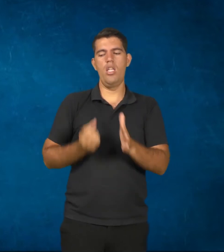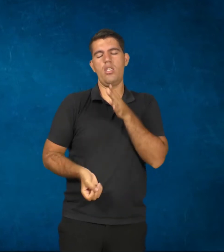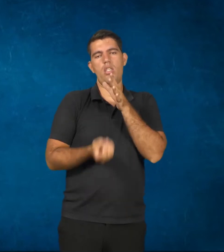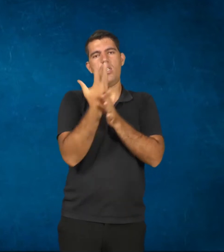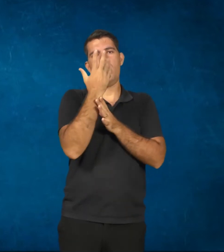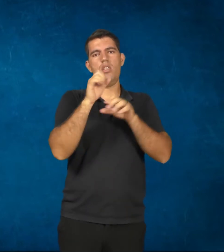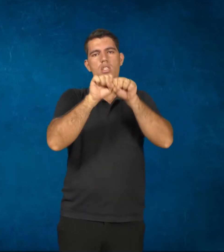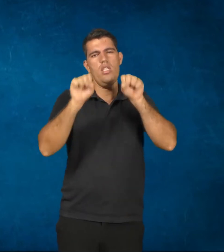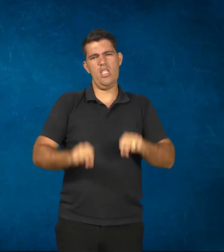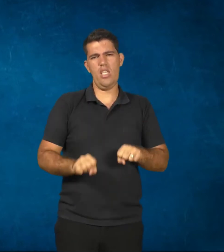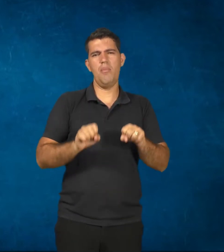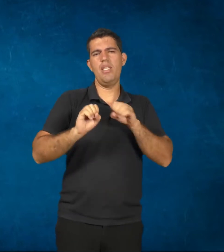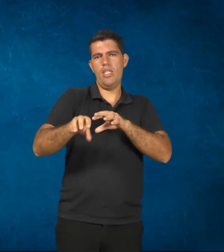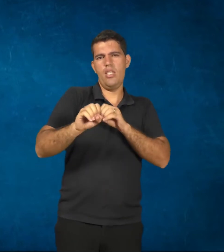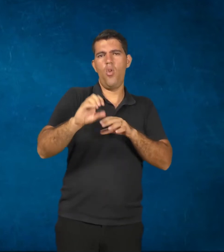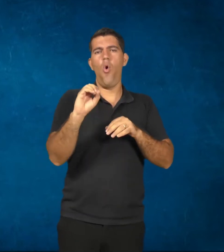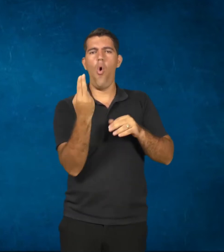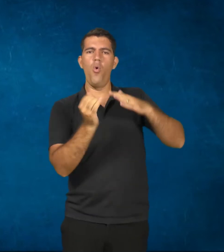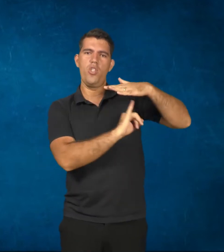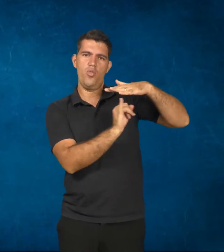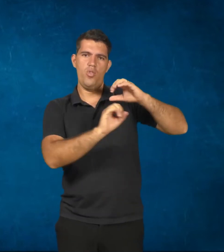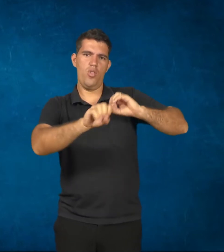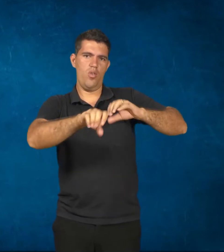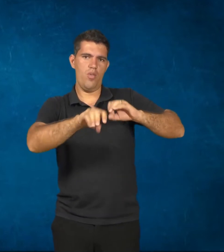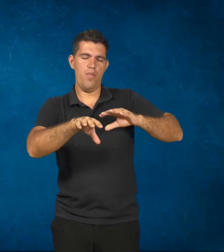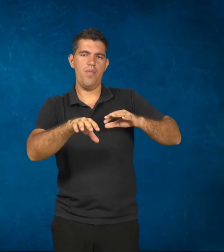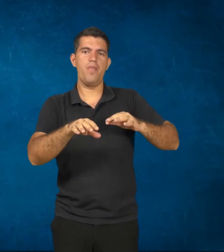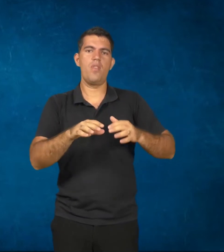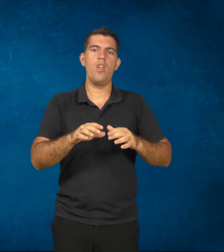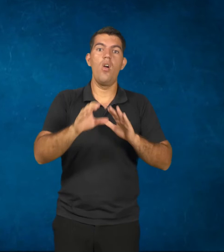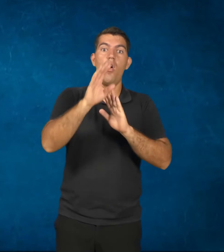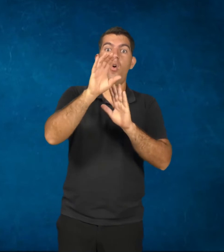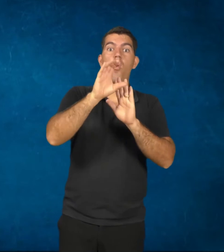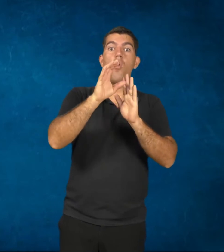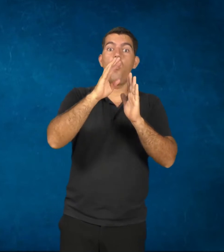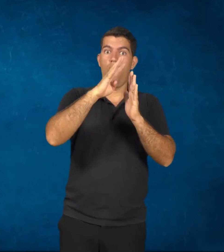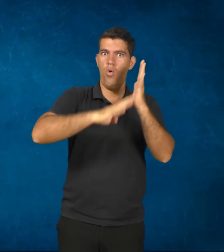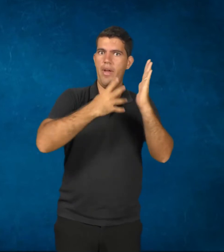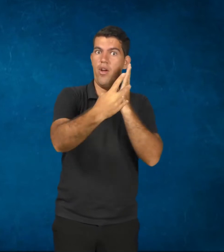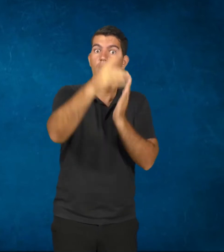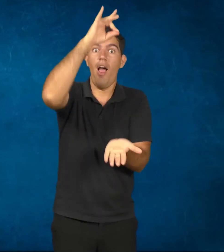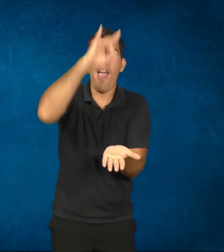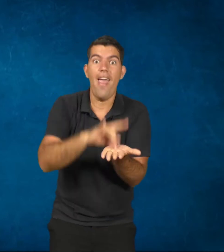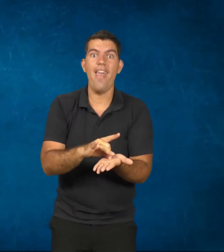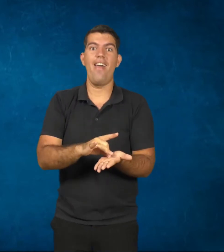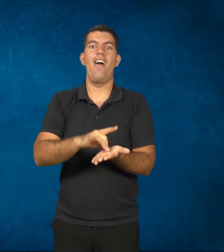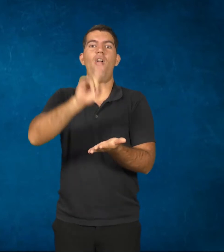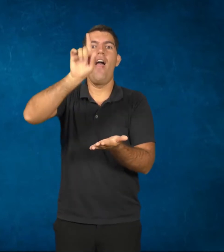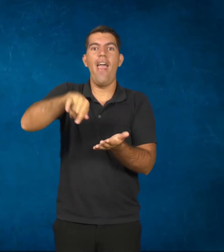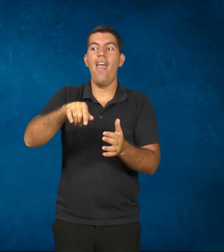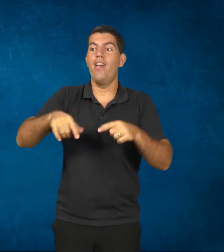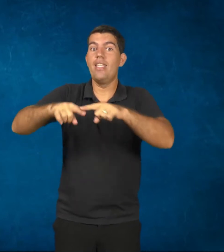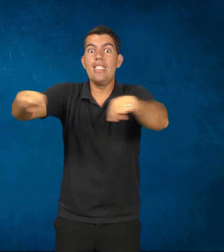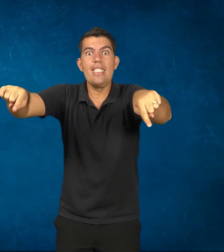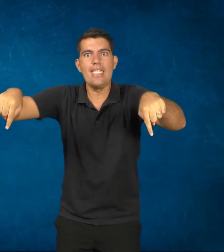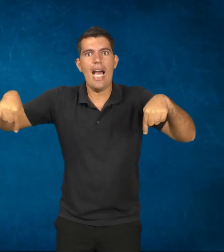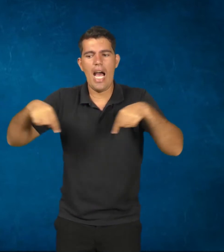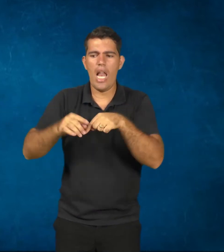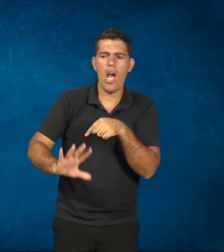de ensino ou instituição educacional. O currículo real é o que de fato acontece na sala de aula, é a efetivação